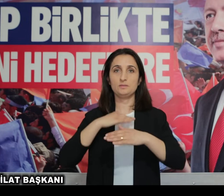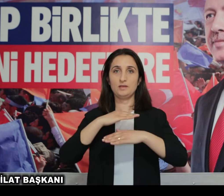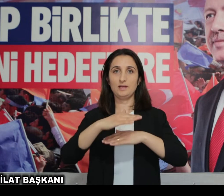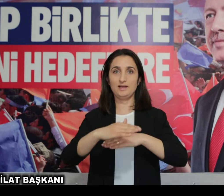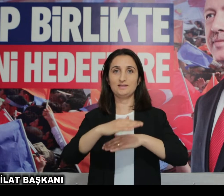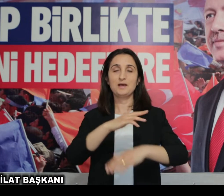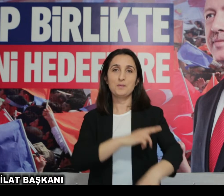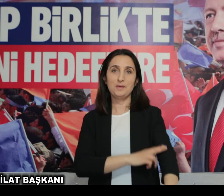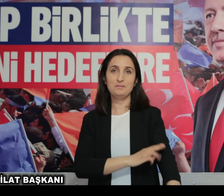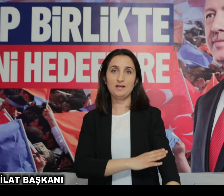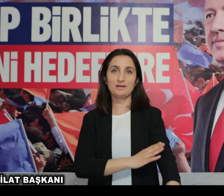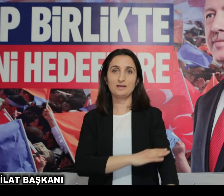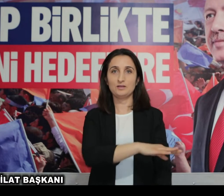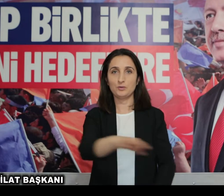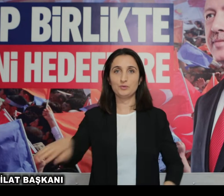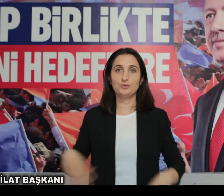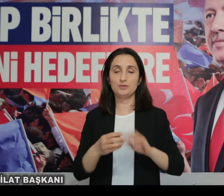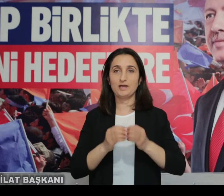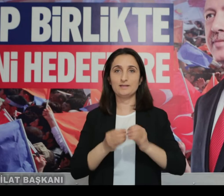millet, memleket, bütün derdi.